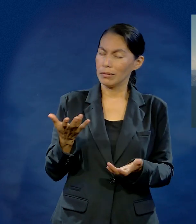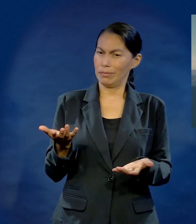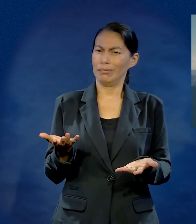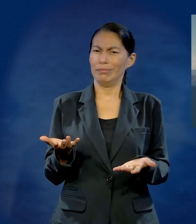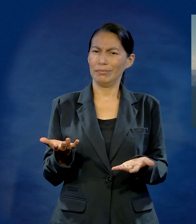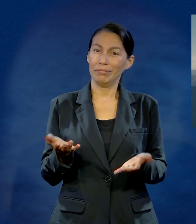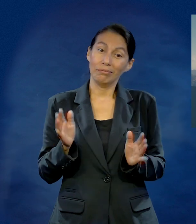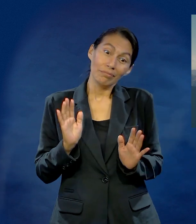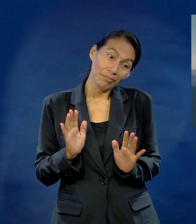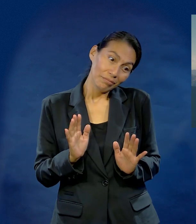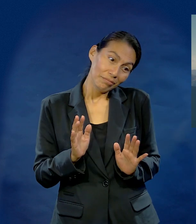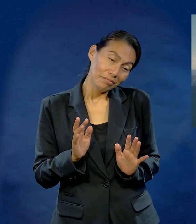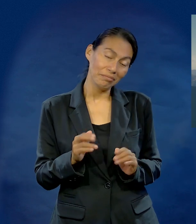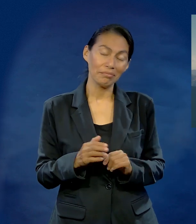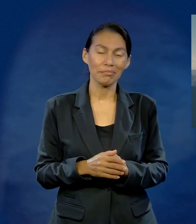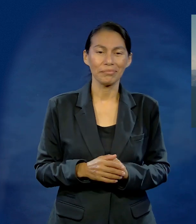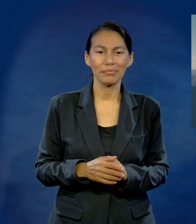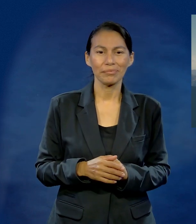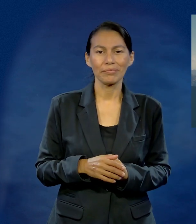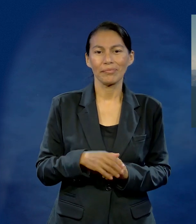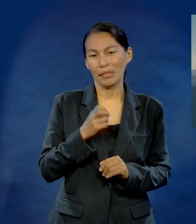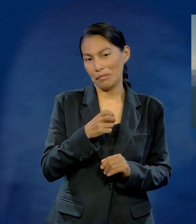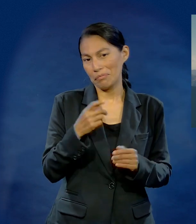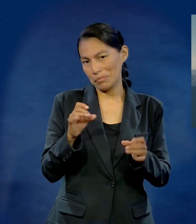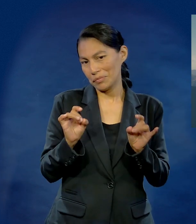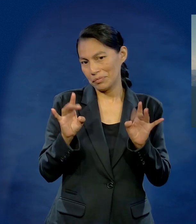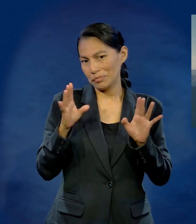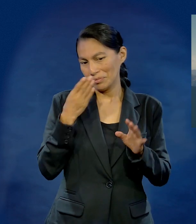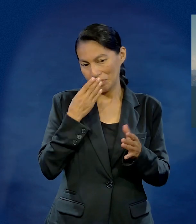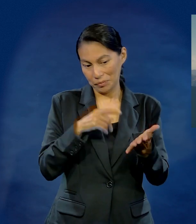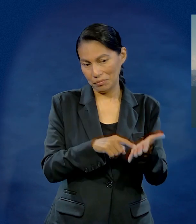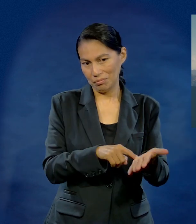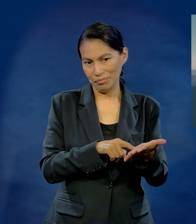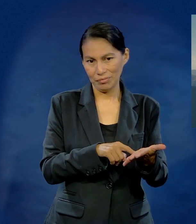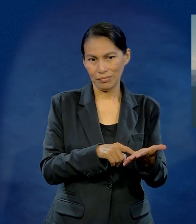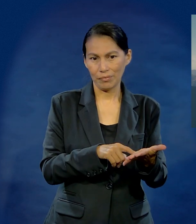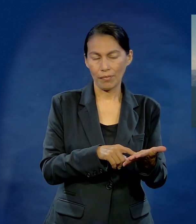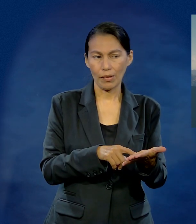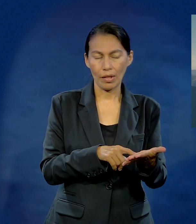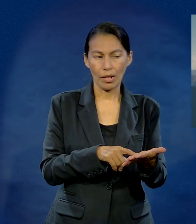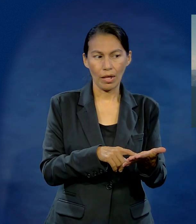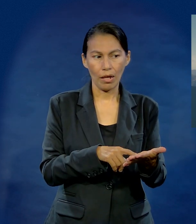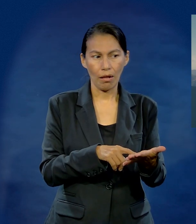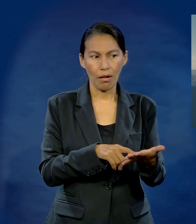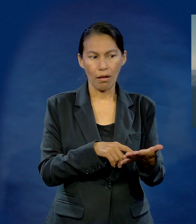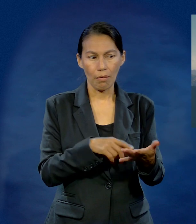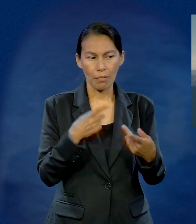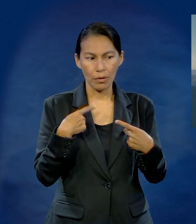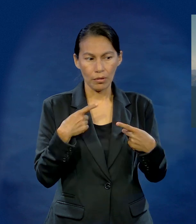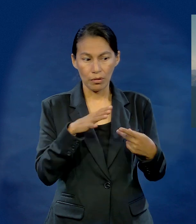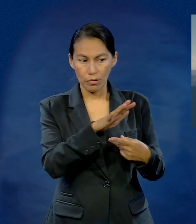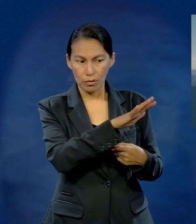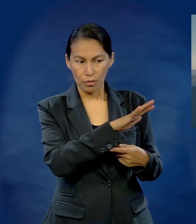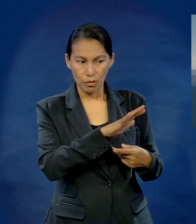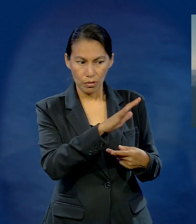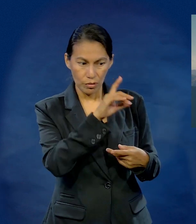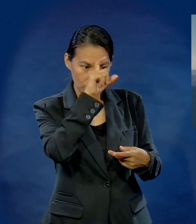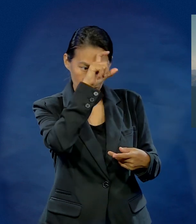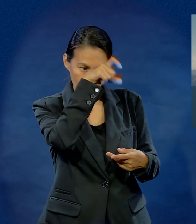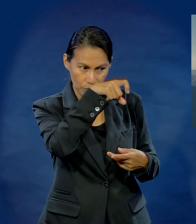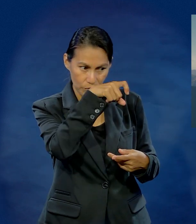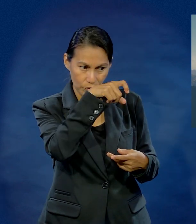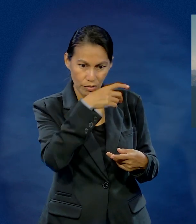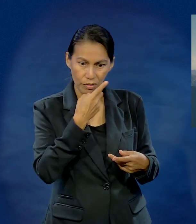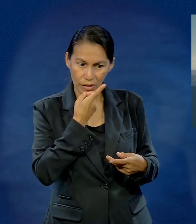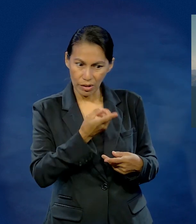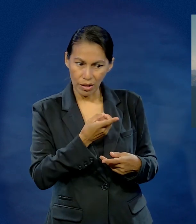estaba para entrar en Egipto, dijo a Sarai, su mujer, he aquí, ahora conozco que eres mujer de hermoso aspecto. Mire